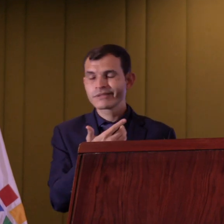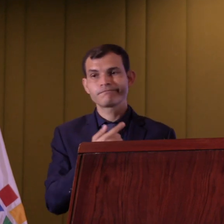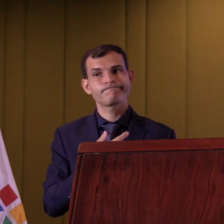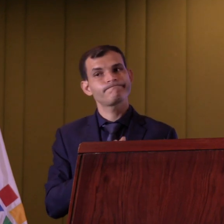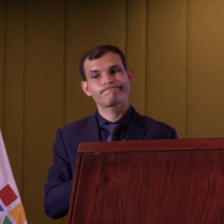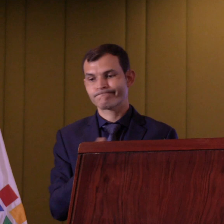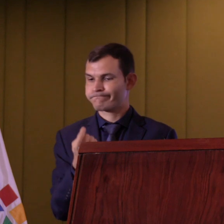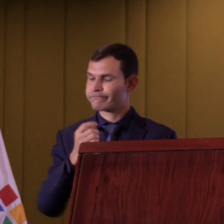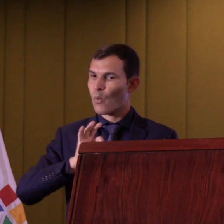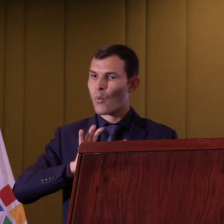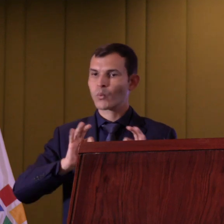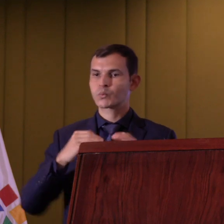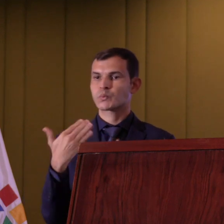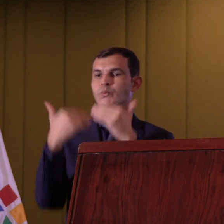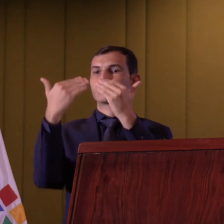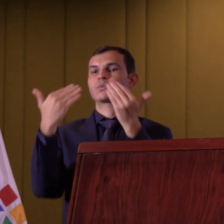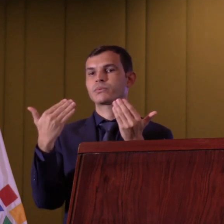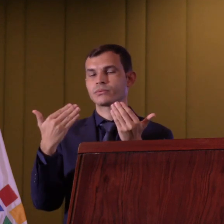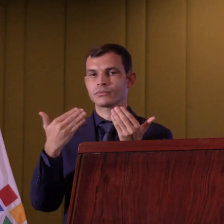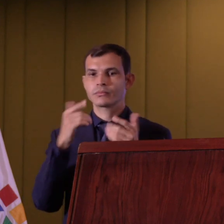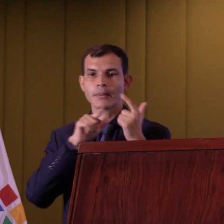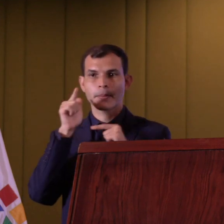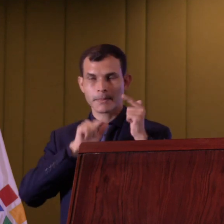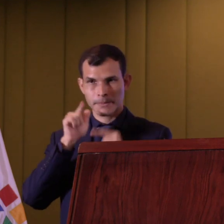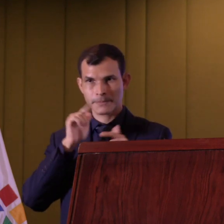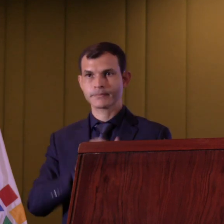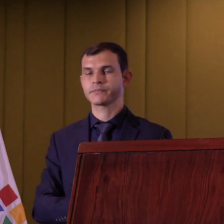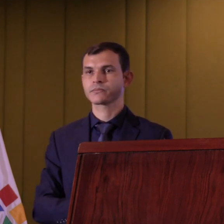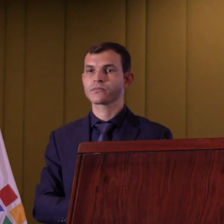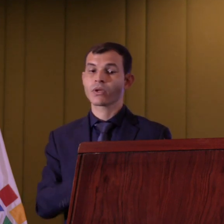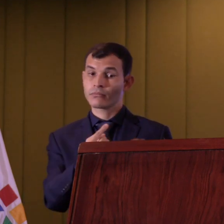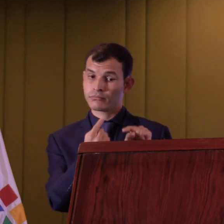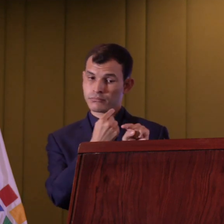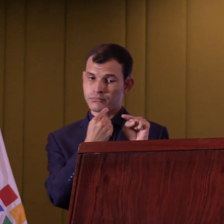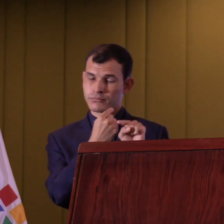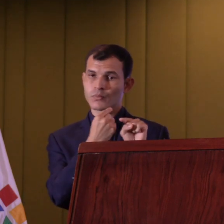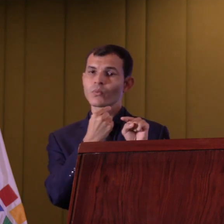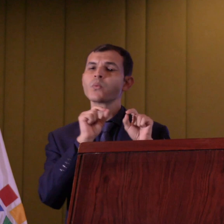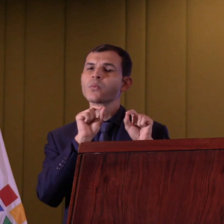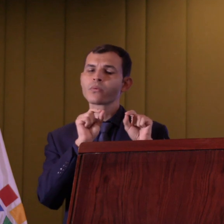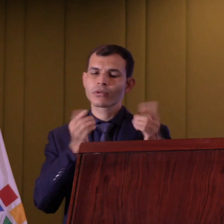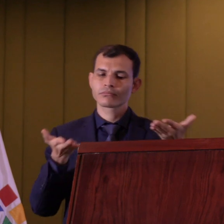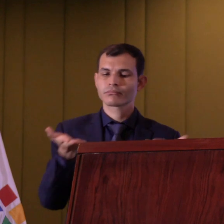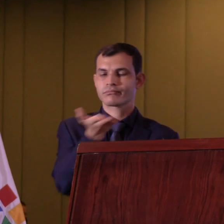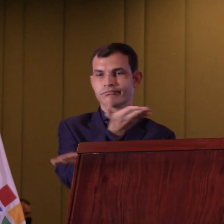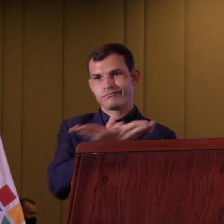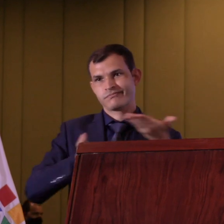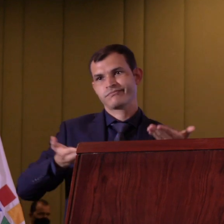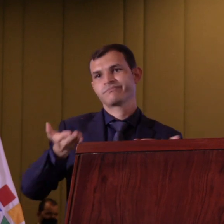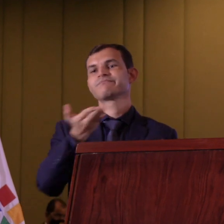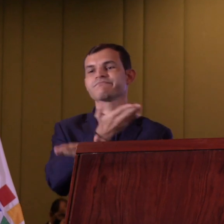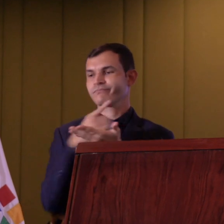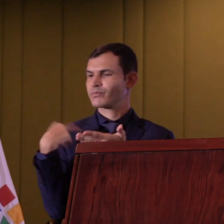empreendimento. A binacionalidade é a alma da usina e a manutenção do bom relacionamento, o esteio do nosso